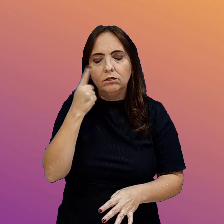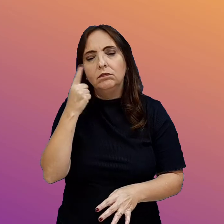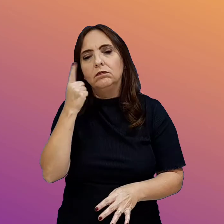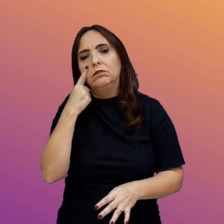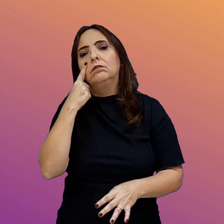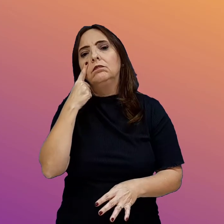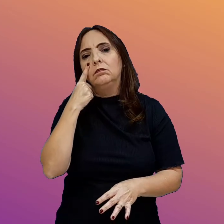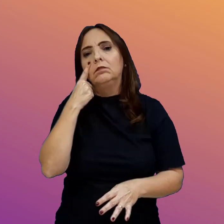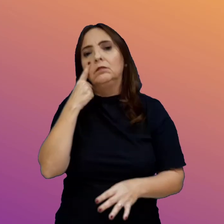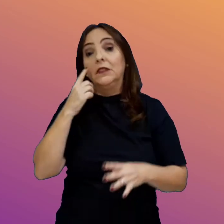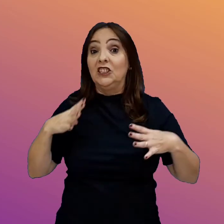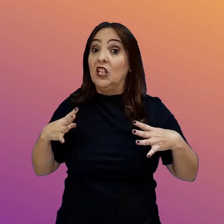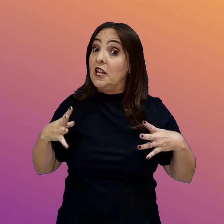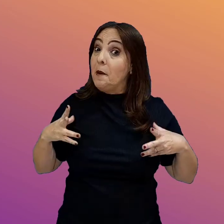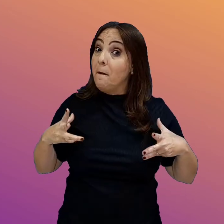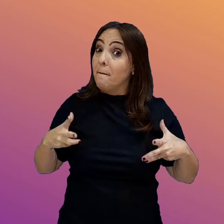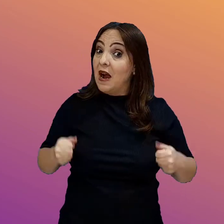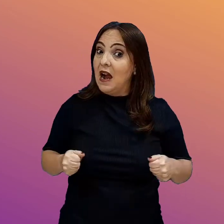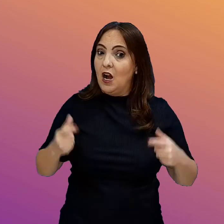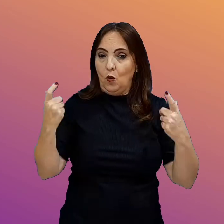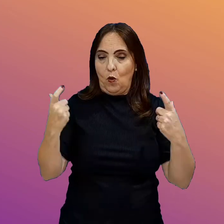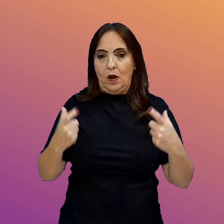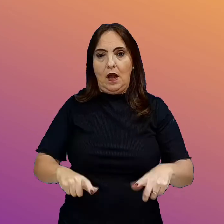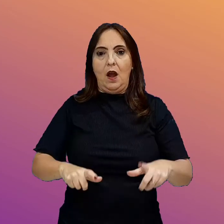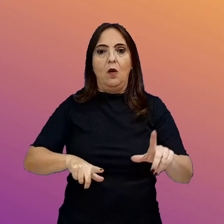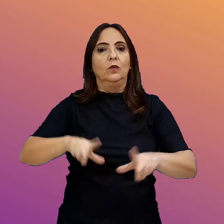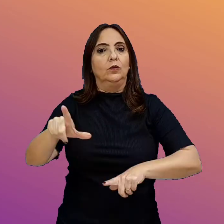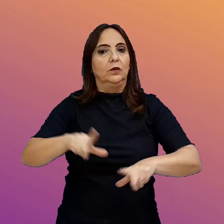de limpar o local de trabalho,